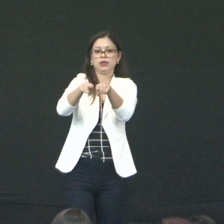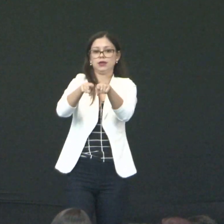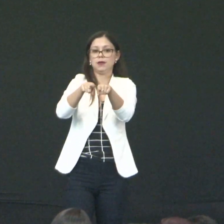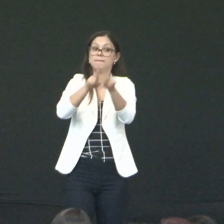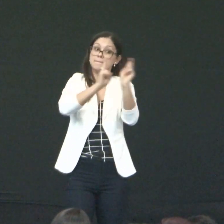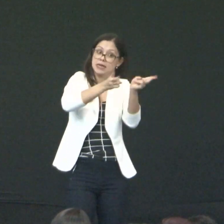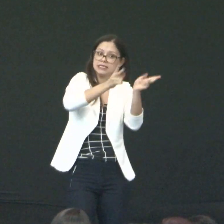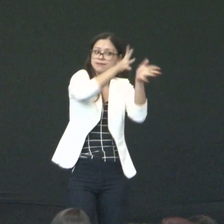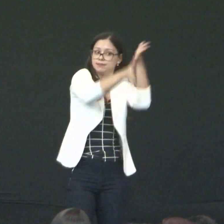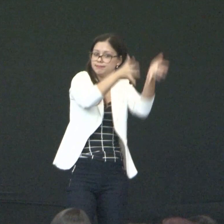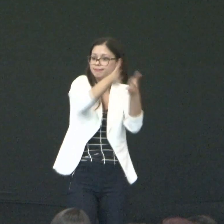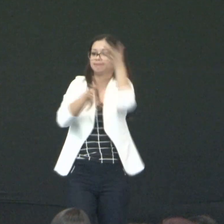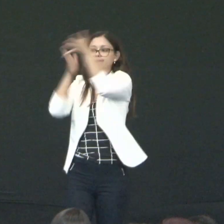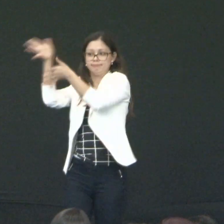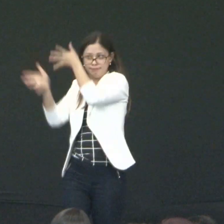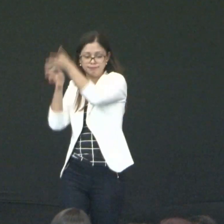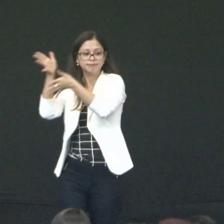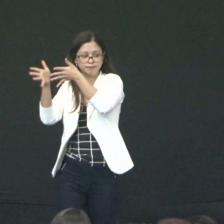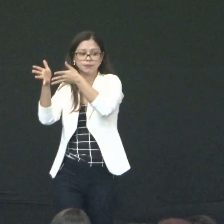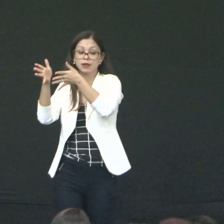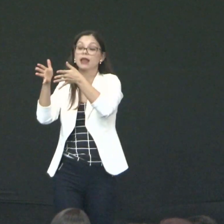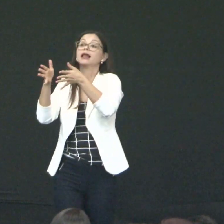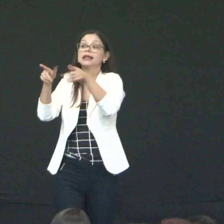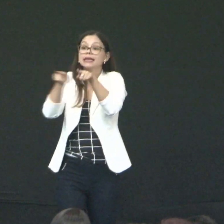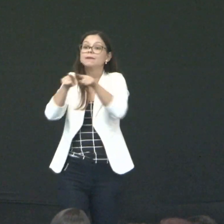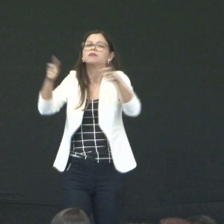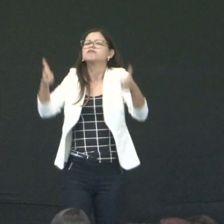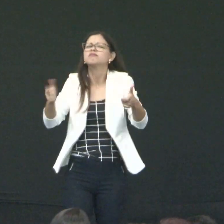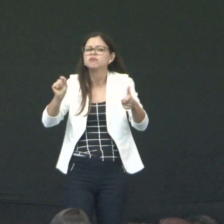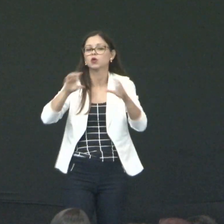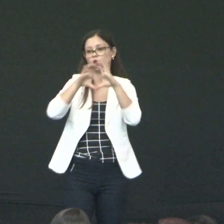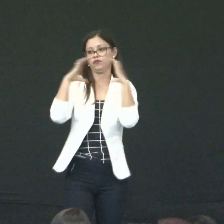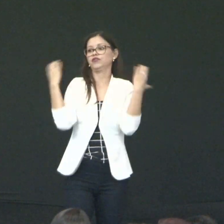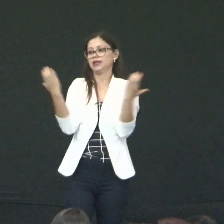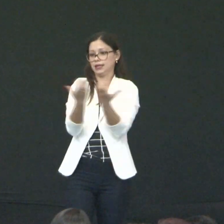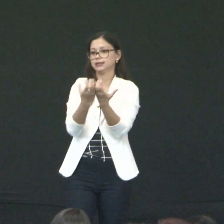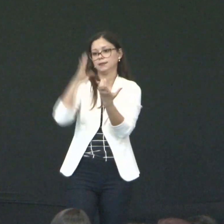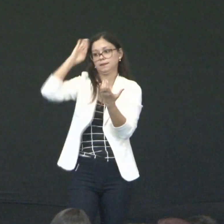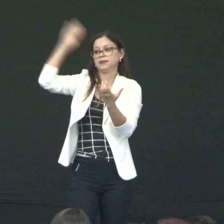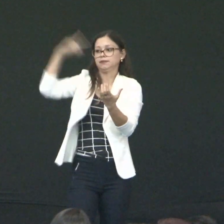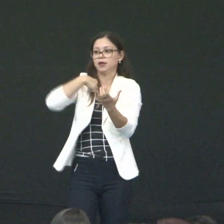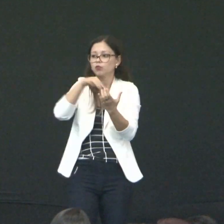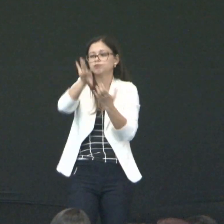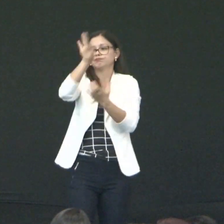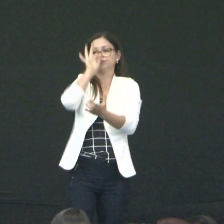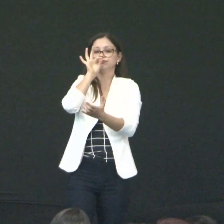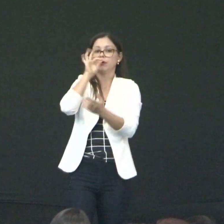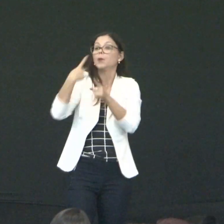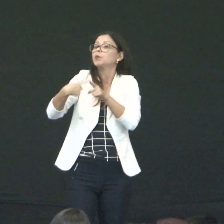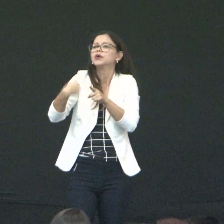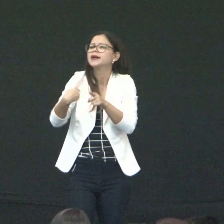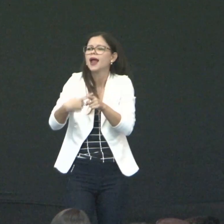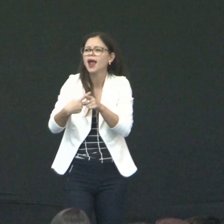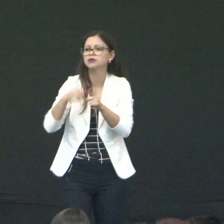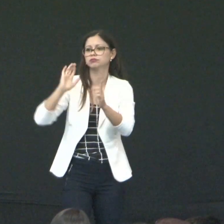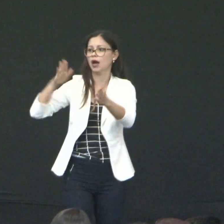surdos, que tem a ver com interpretação direta e uma interpretação indireta de conferências. Eu escolhi